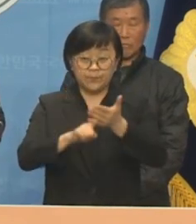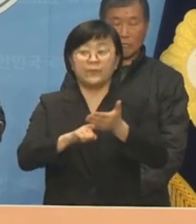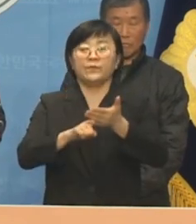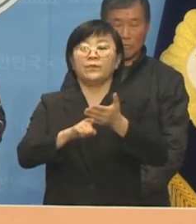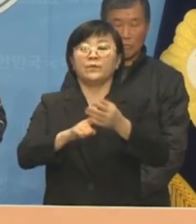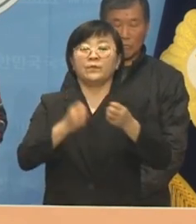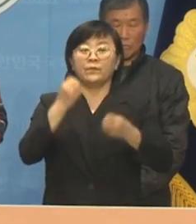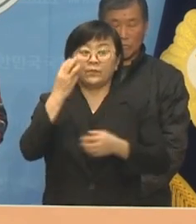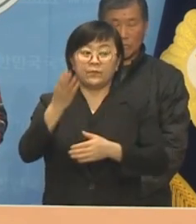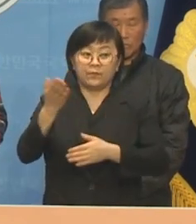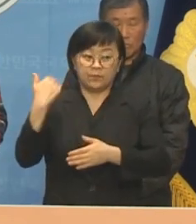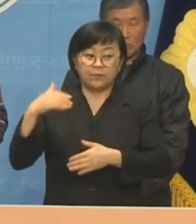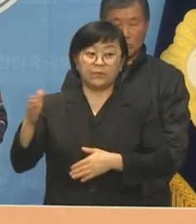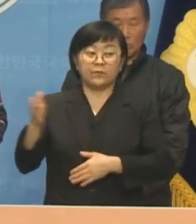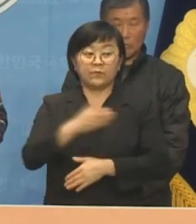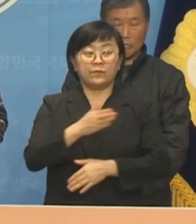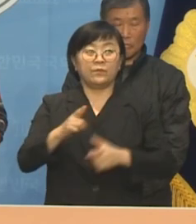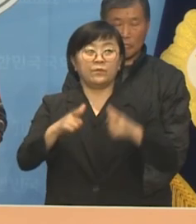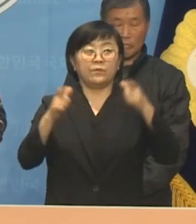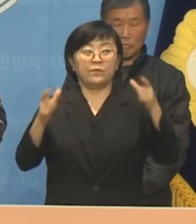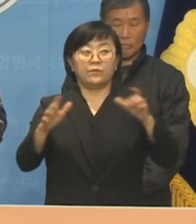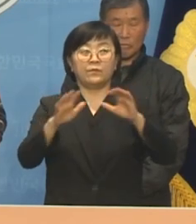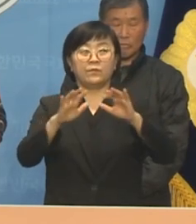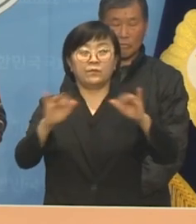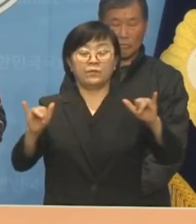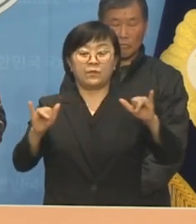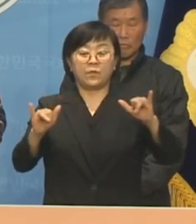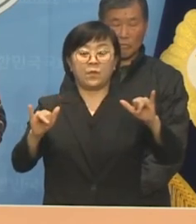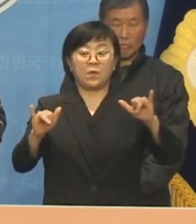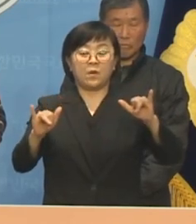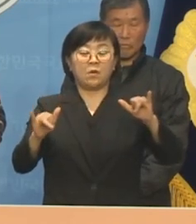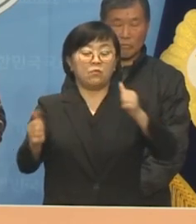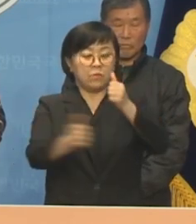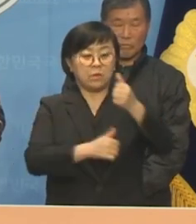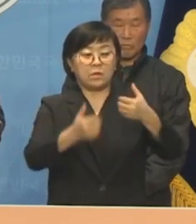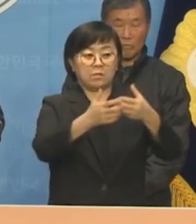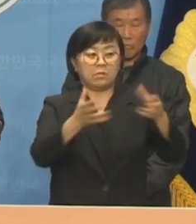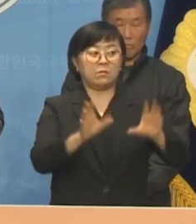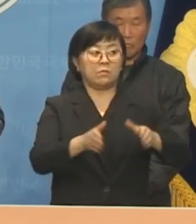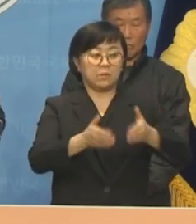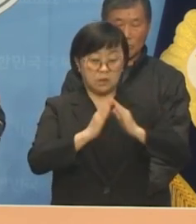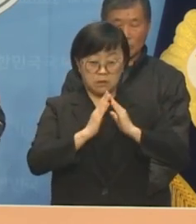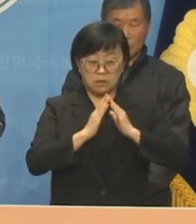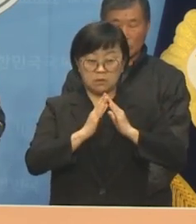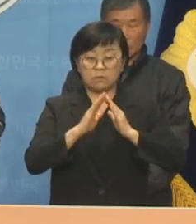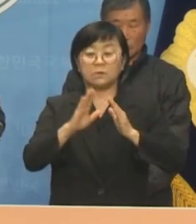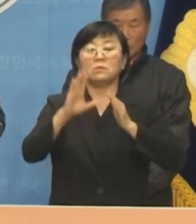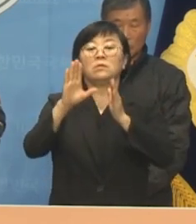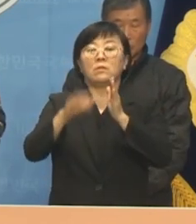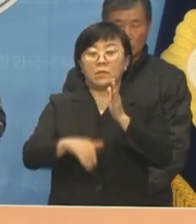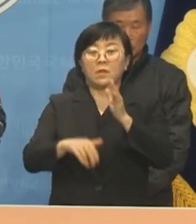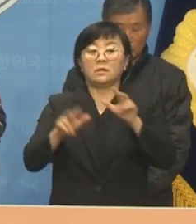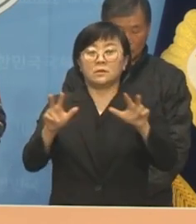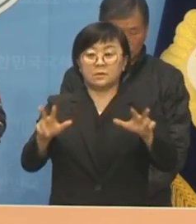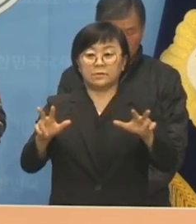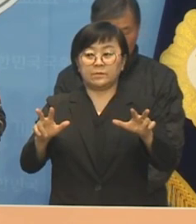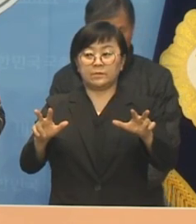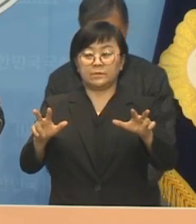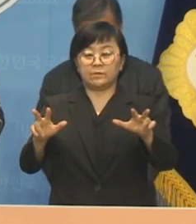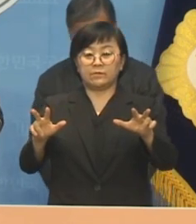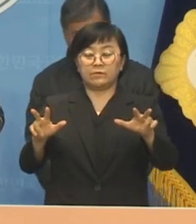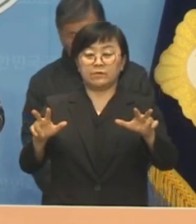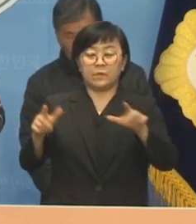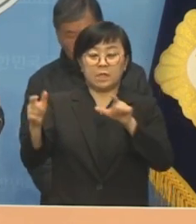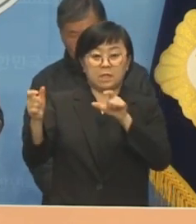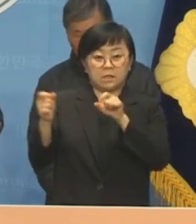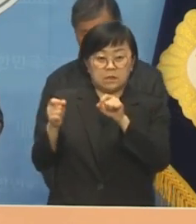전부터 양촌 주민들이 위원회를 구성하였고 그 과정에서 지금은